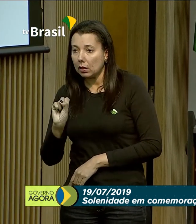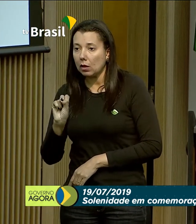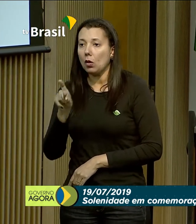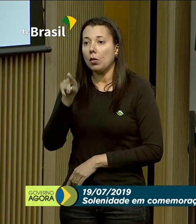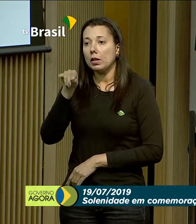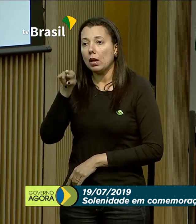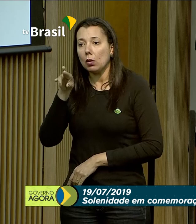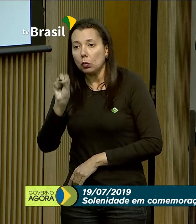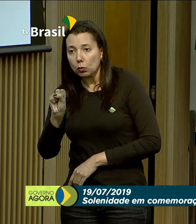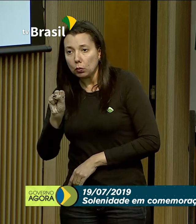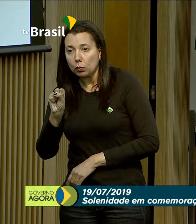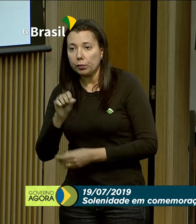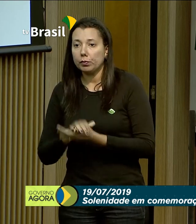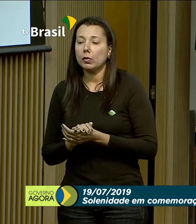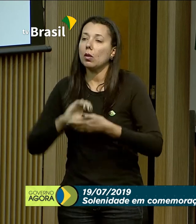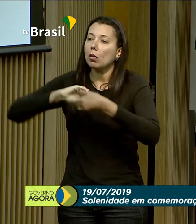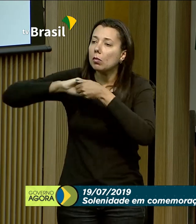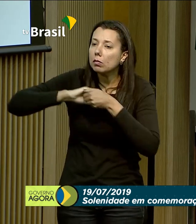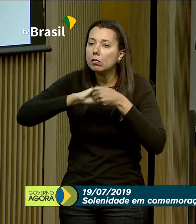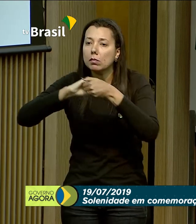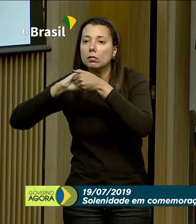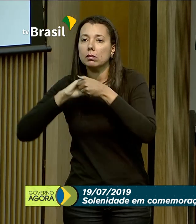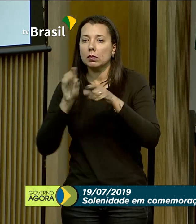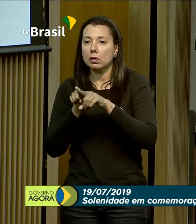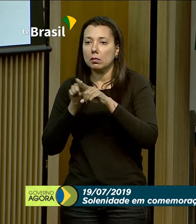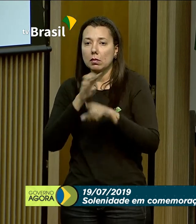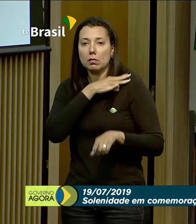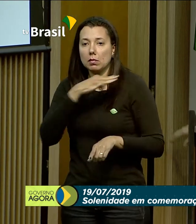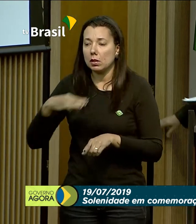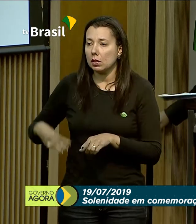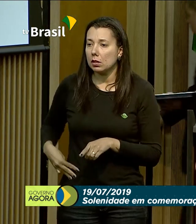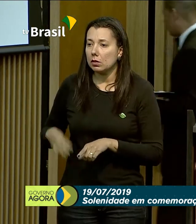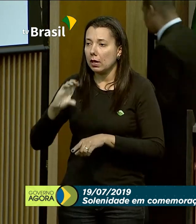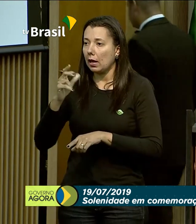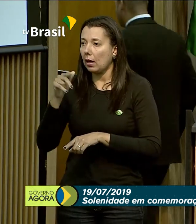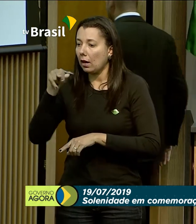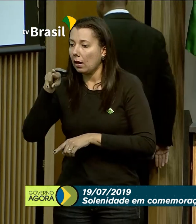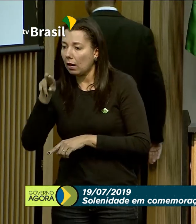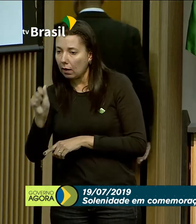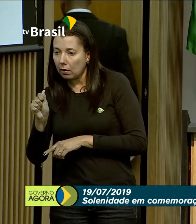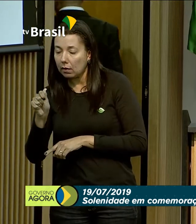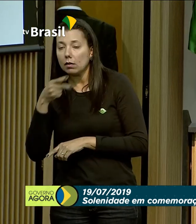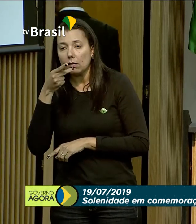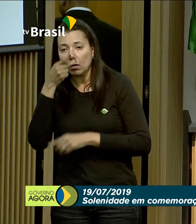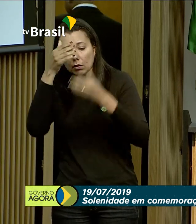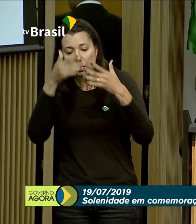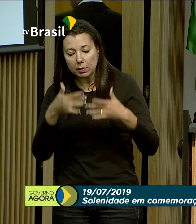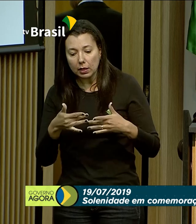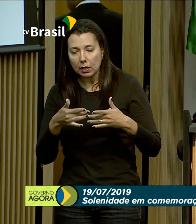Ronaldo. Queria cumprimentar o ministro extraordinário Carrara e dizer que ninguém é Pepe por